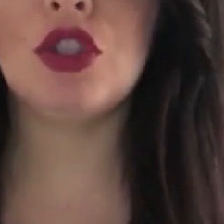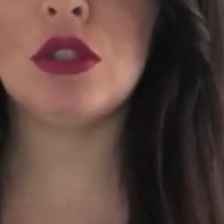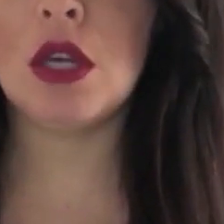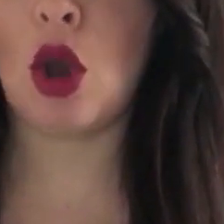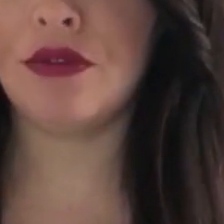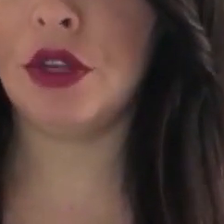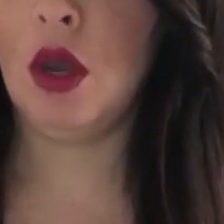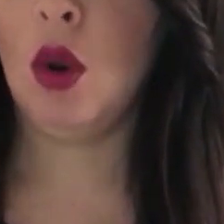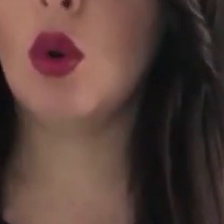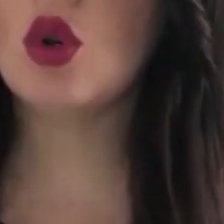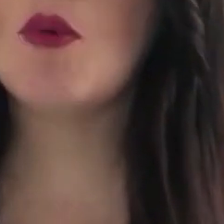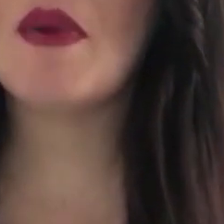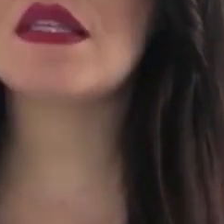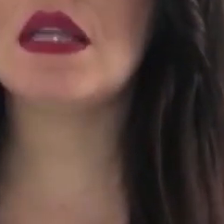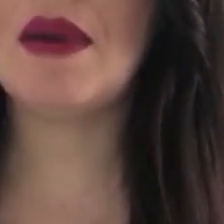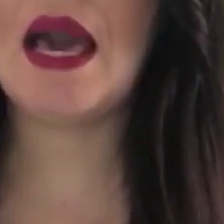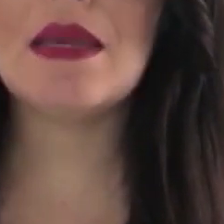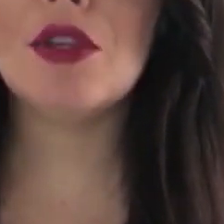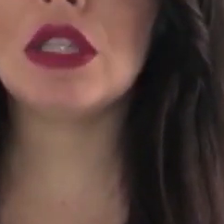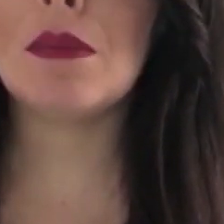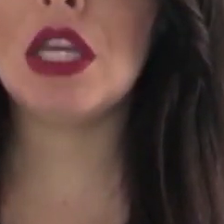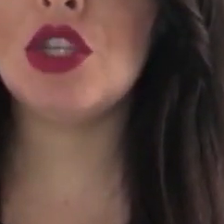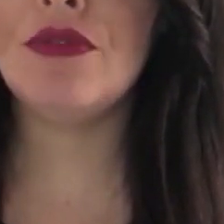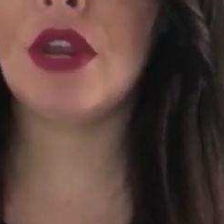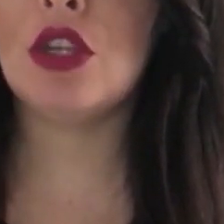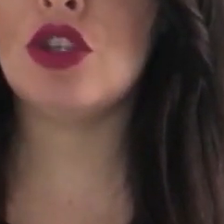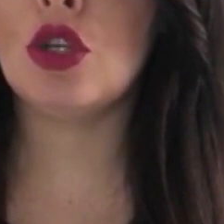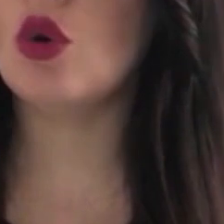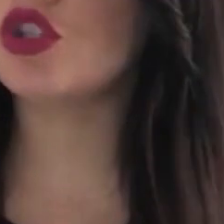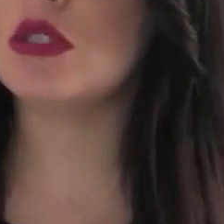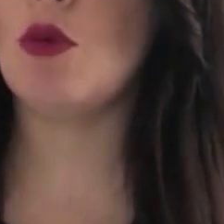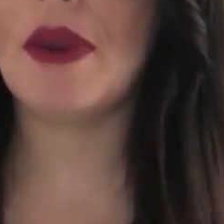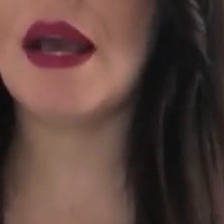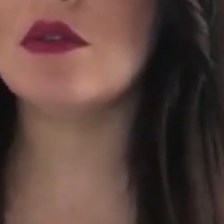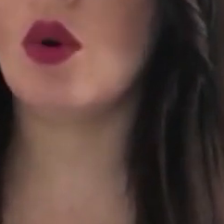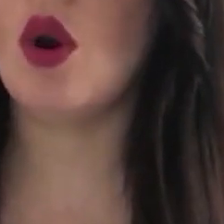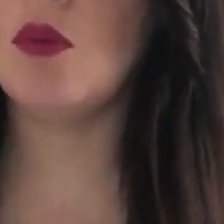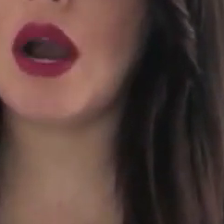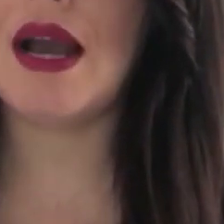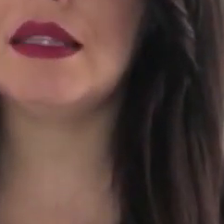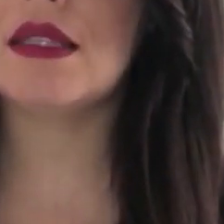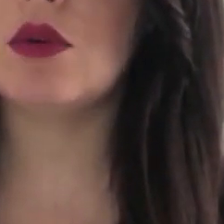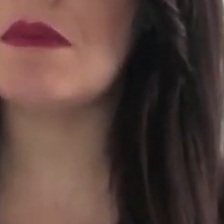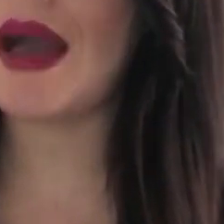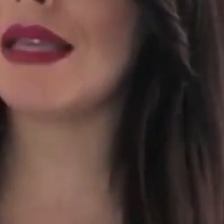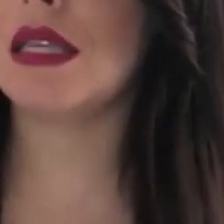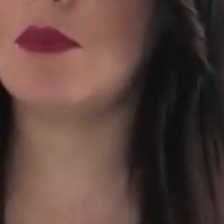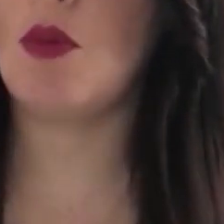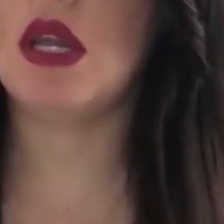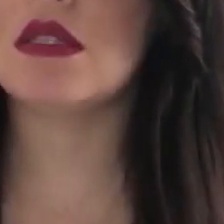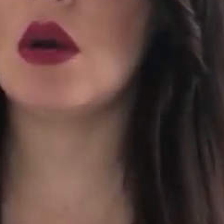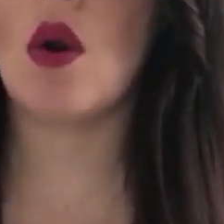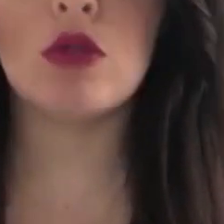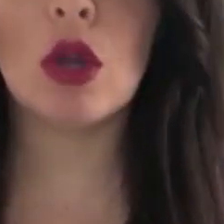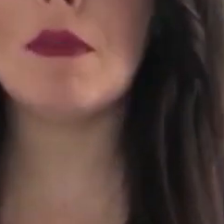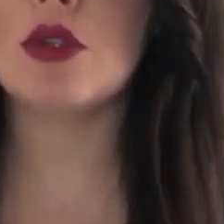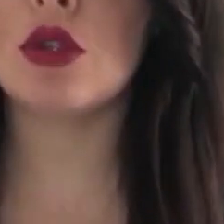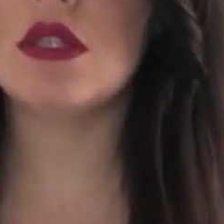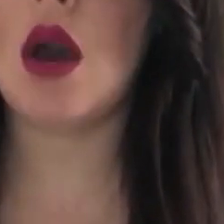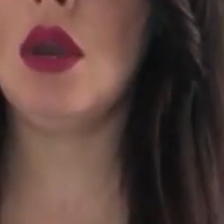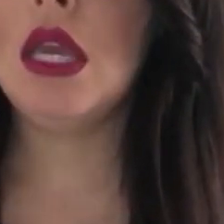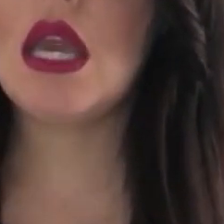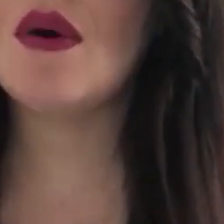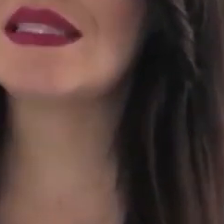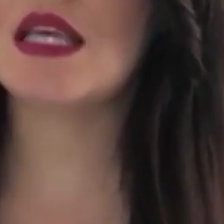à Covid-19. O grupo passa a trabalhar imediatamente em frentes de curtíssimo prazo, como a adesão em massa da população ao